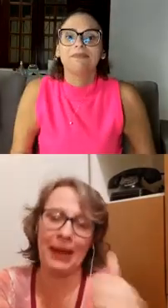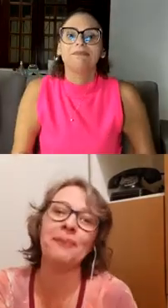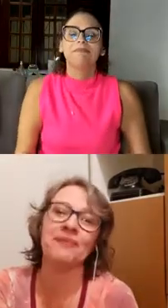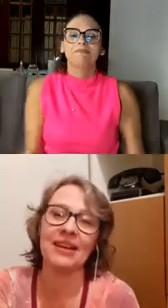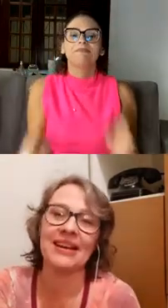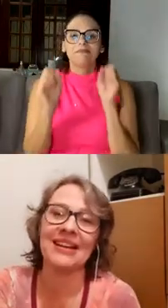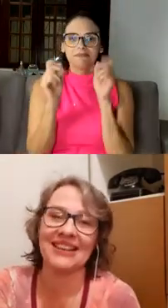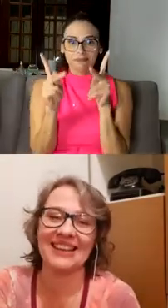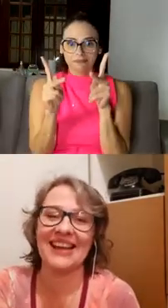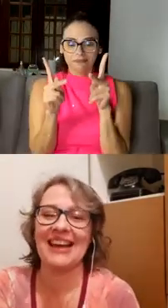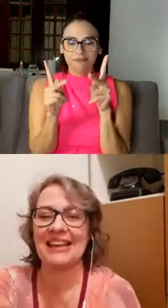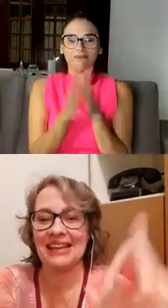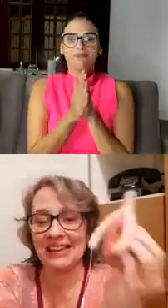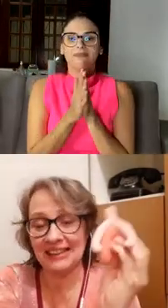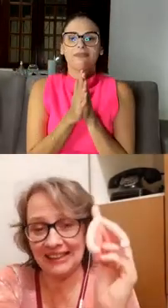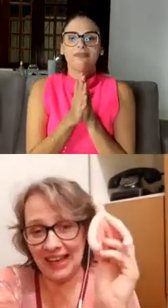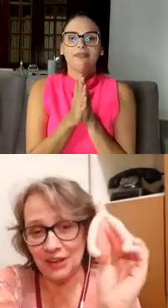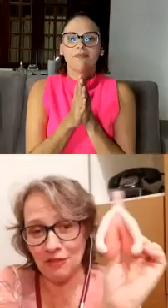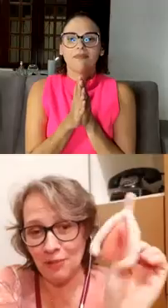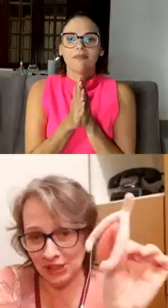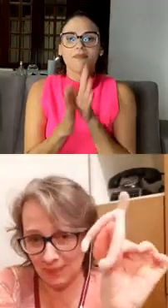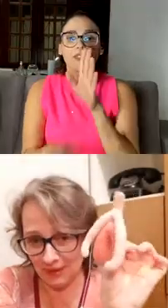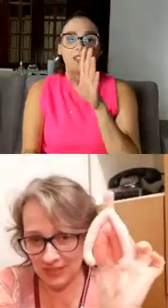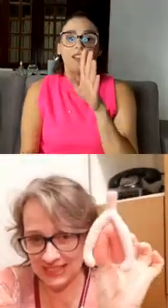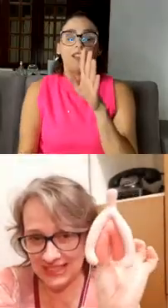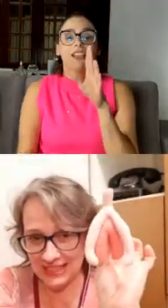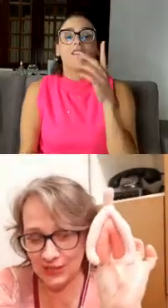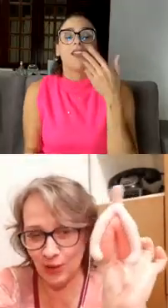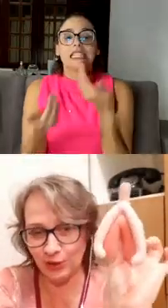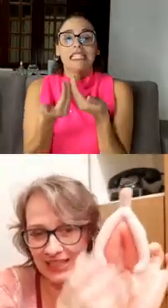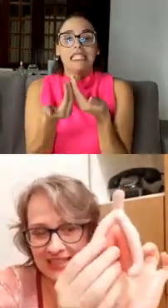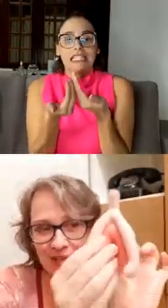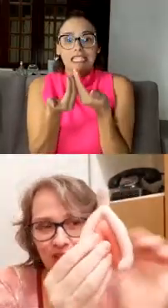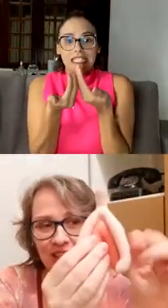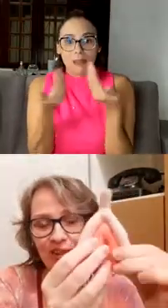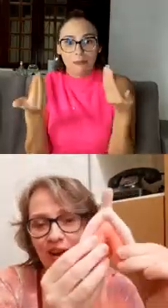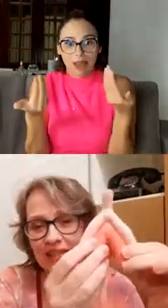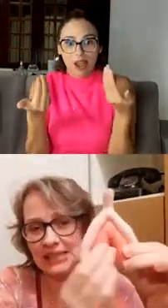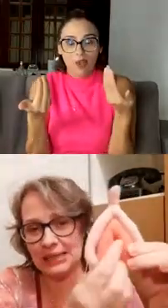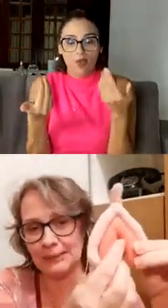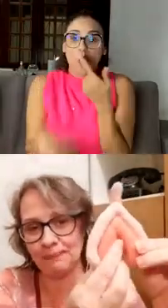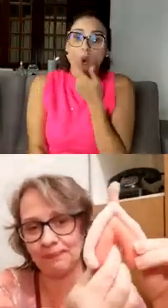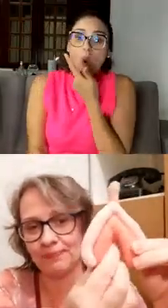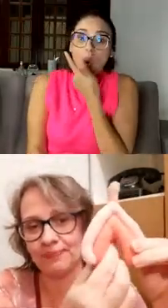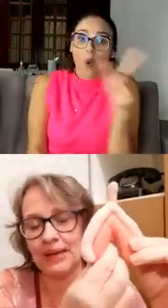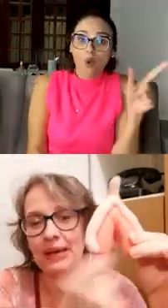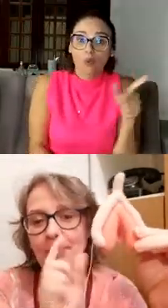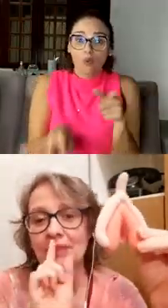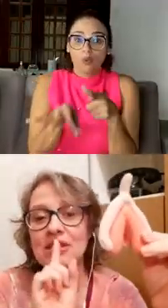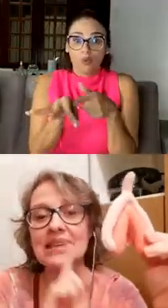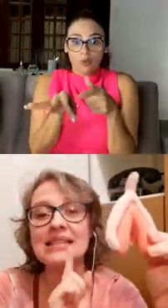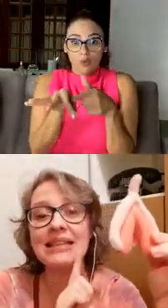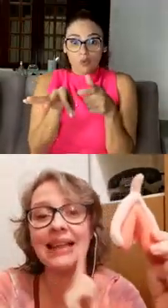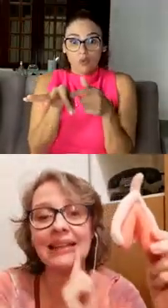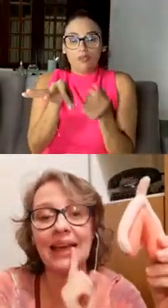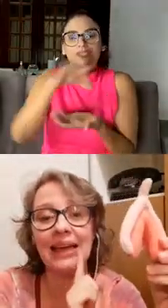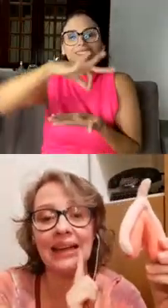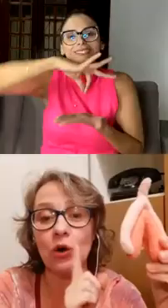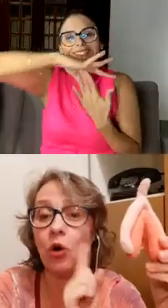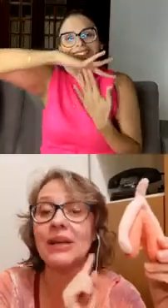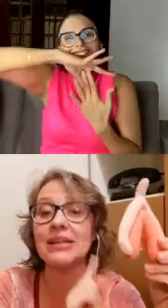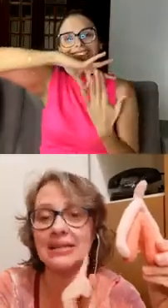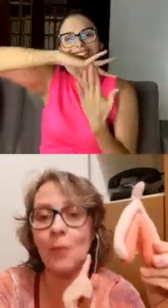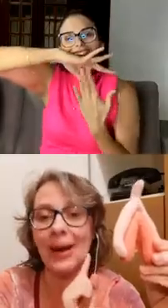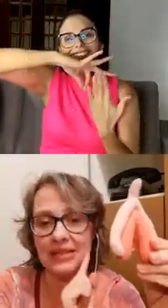Tudo bem? E aí eu vou mostrar para vocês esse outro desenho de clitóris aqui. Para vocês entenderem